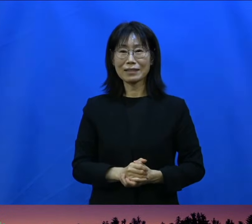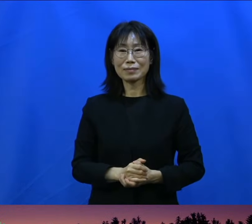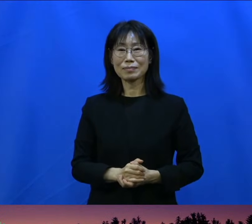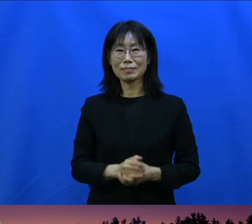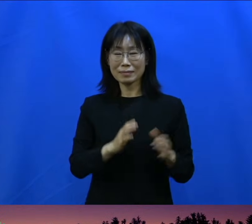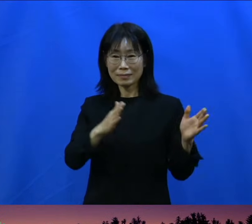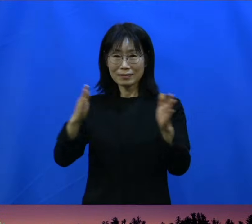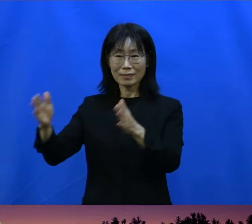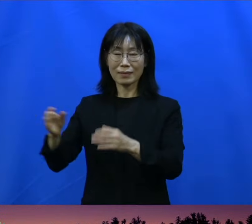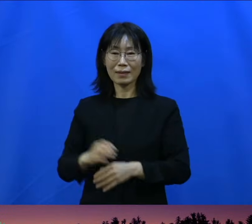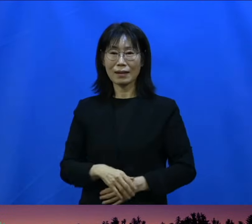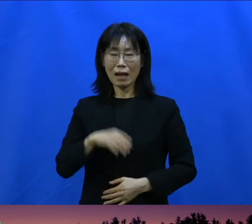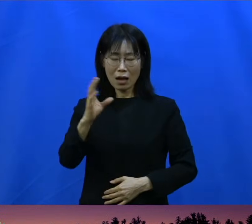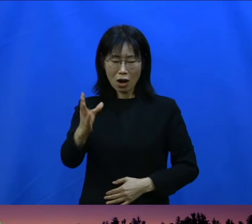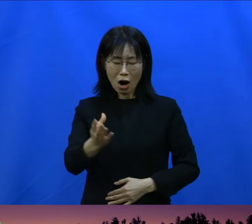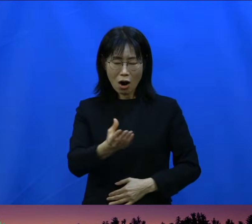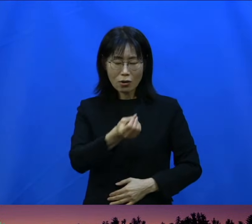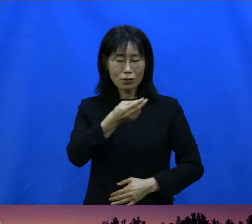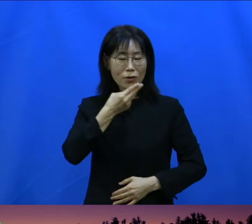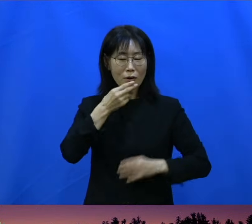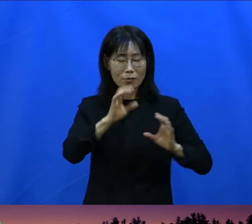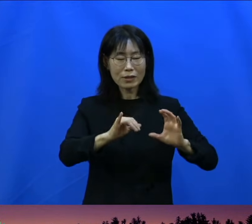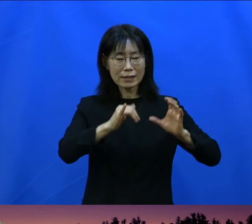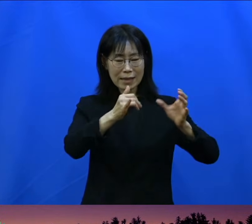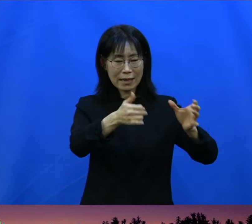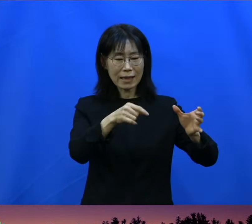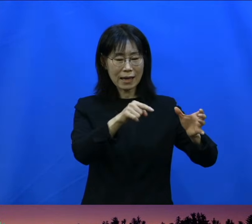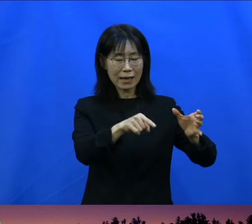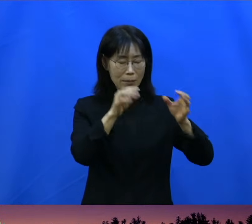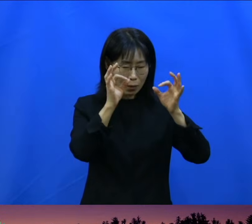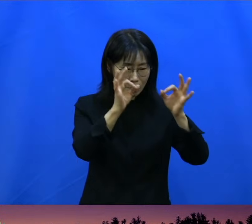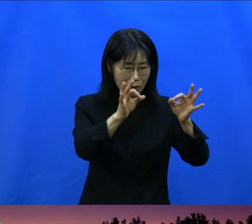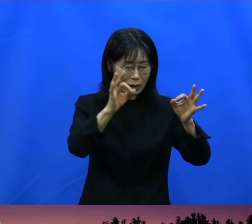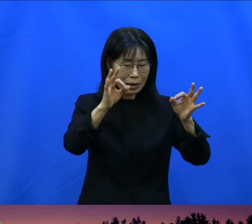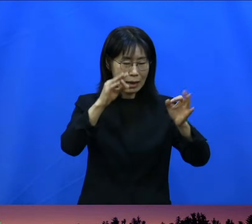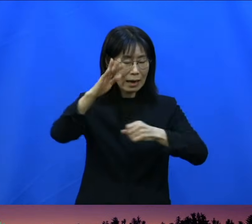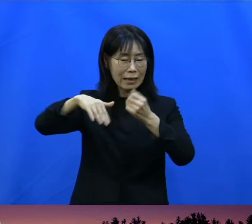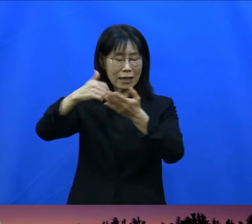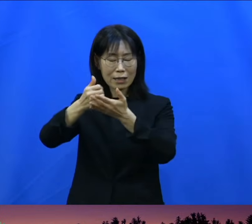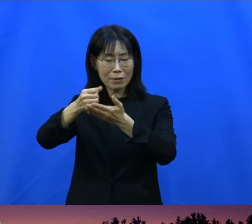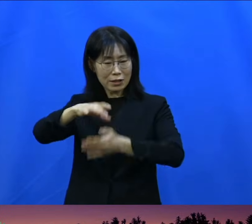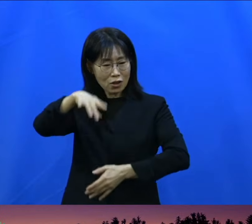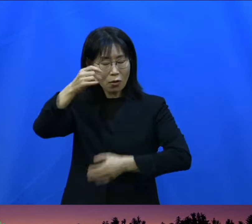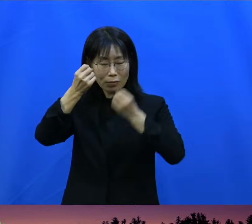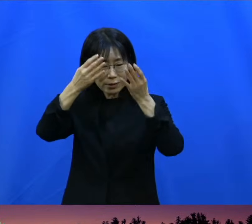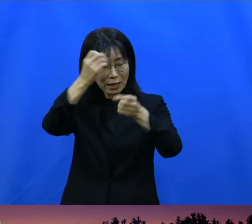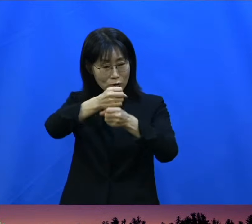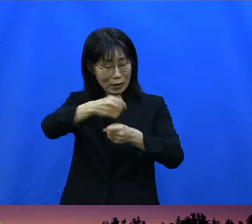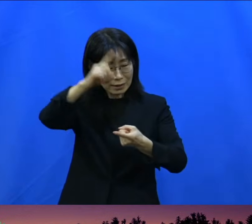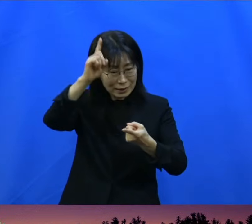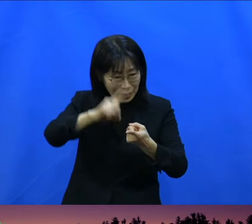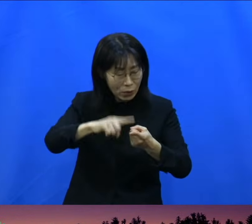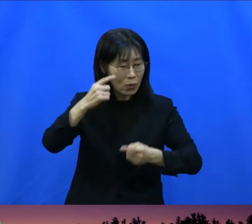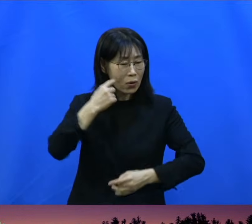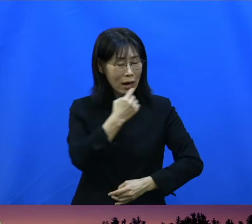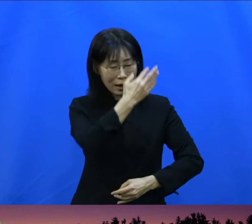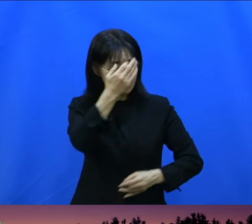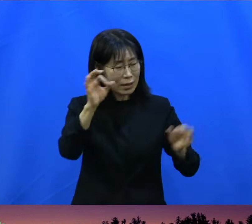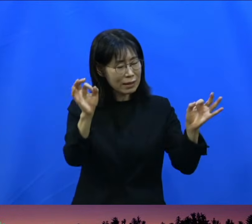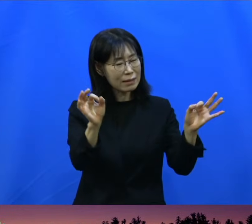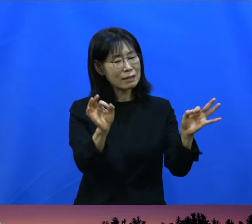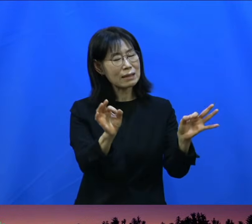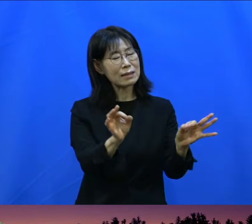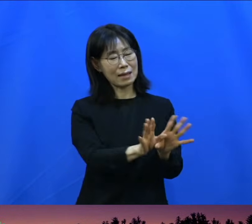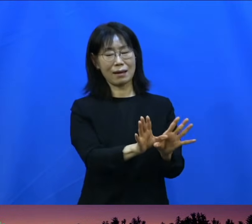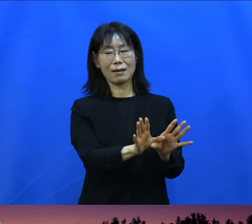걸 왜곡시켜 버렸어요. 아름다운 것을 오염시켜 버렸어요. 아름다운 걸 파괴시켜 버렸어요. 결혼이 얼마나 아름다운 것인데